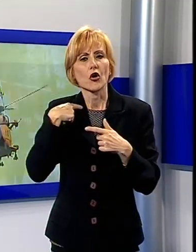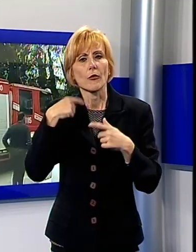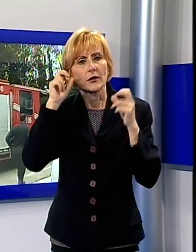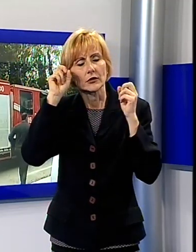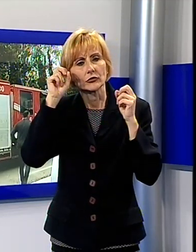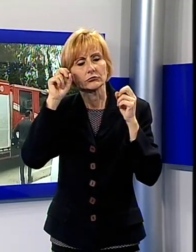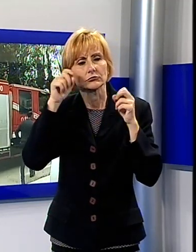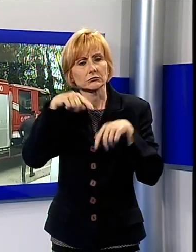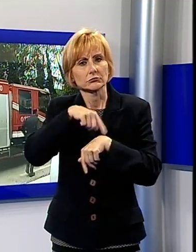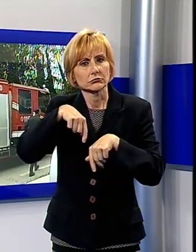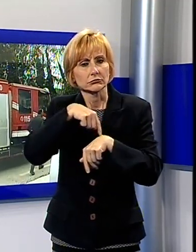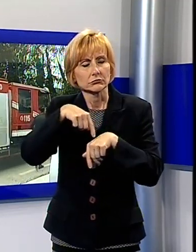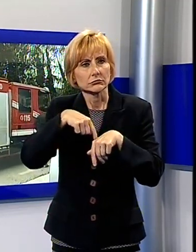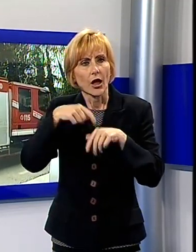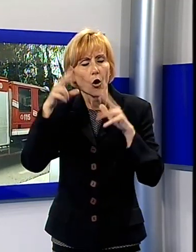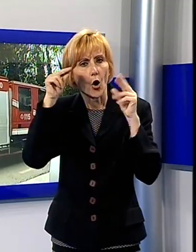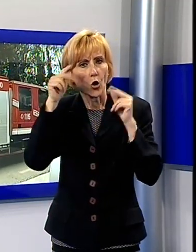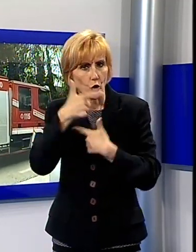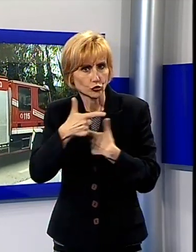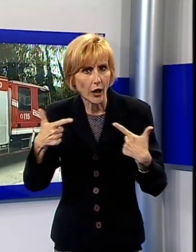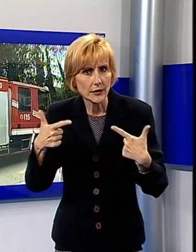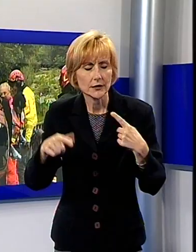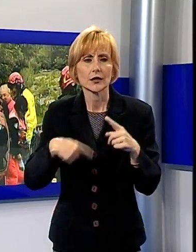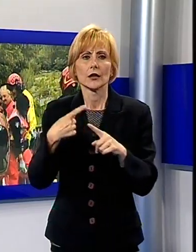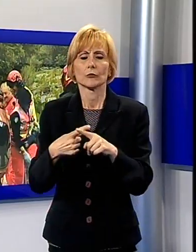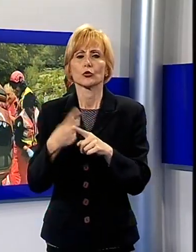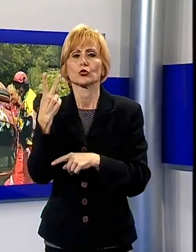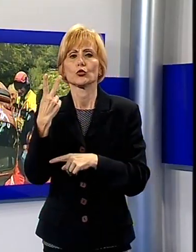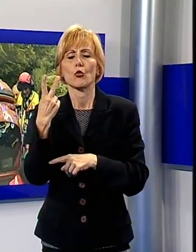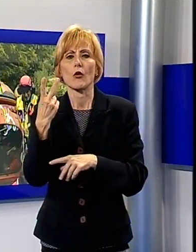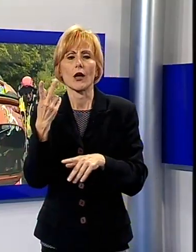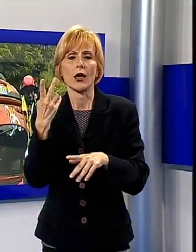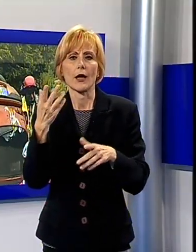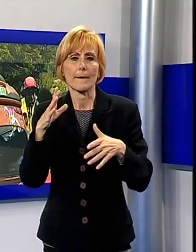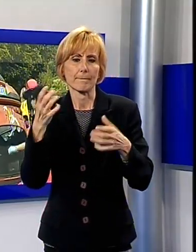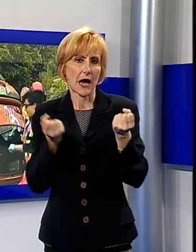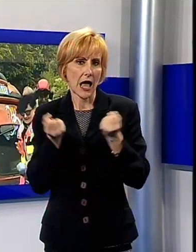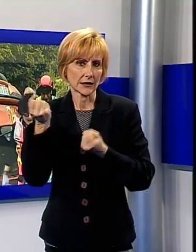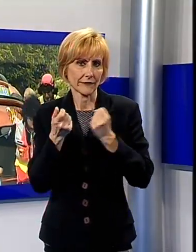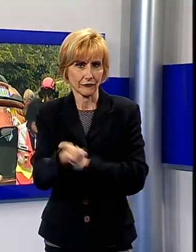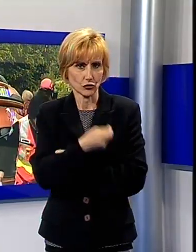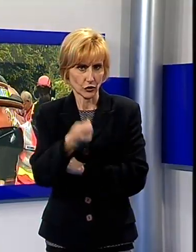conoscenza. Sul posto sono intervenuti anche due mezzi dei vigili del fuoco. La donna non sarebbe in pericolo di vita.